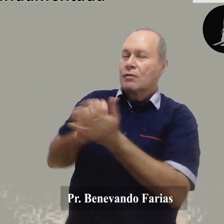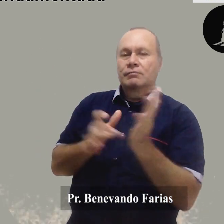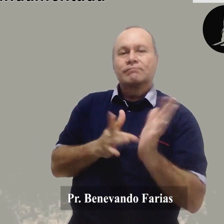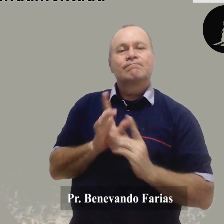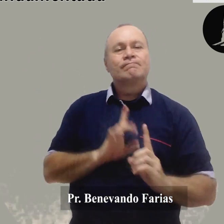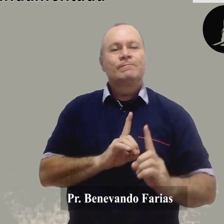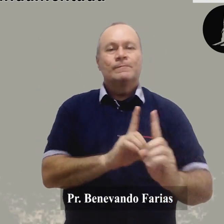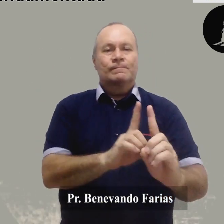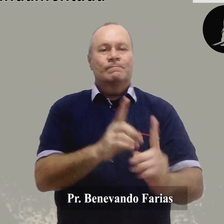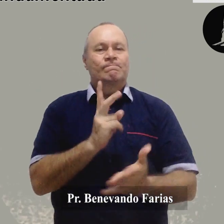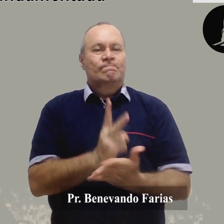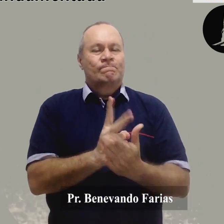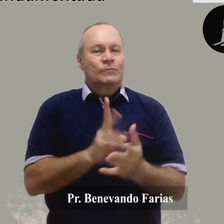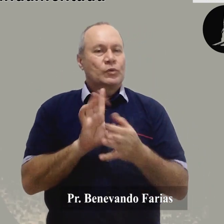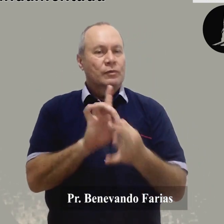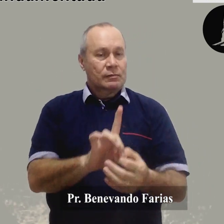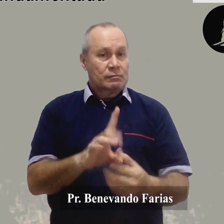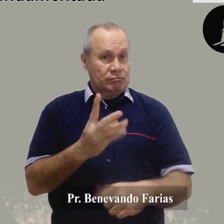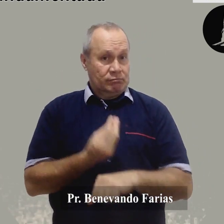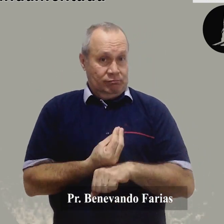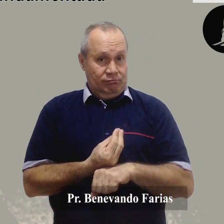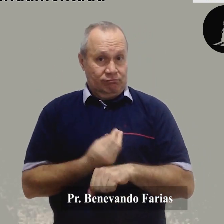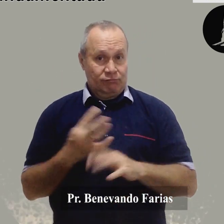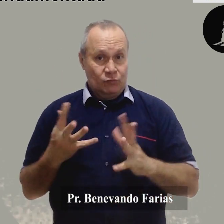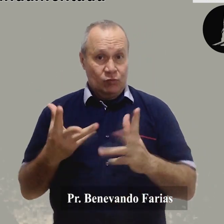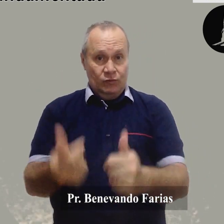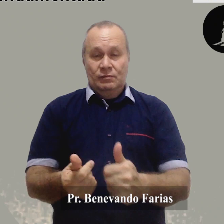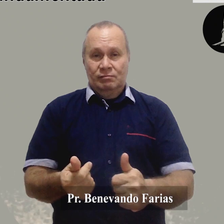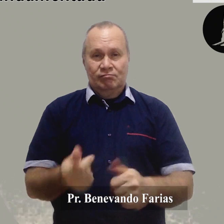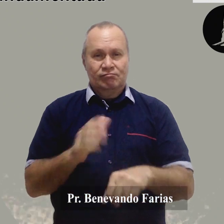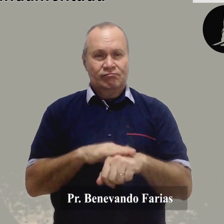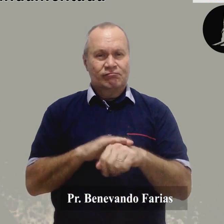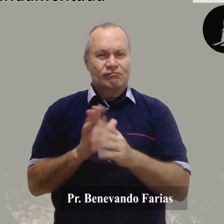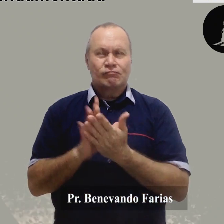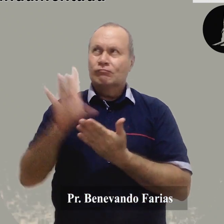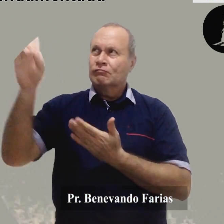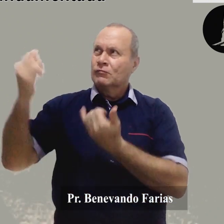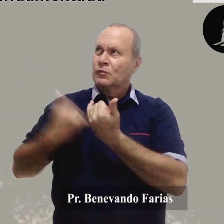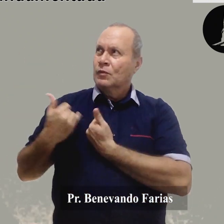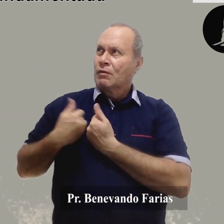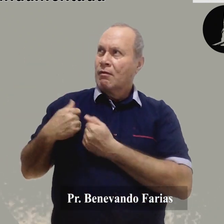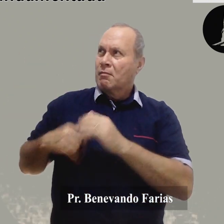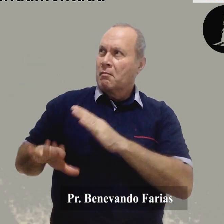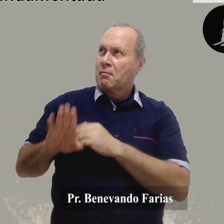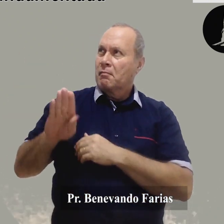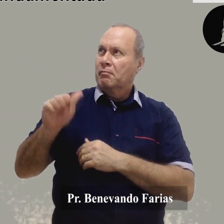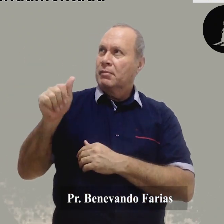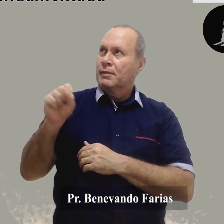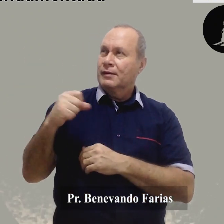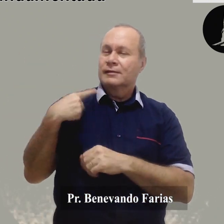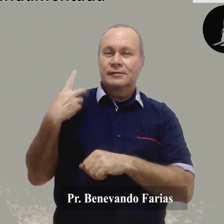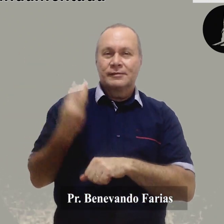discípulos, certamente se aplica a nós hoje. A palavra de Jesus é o